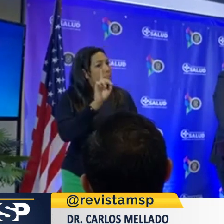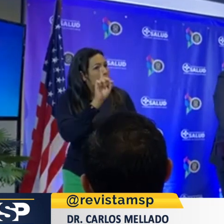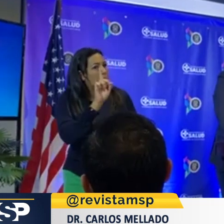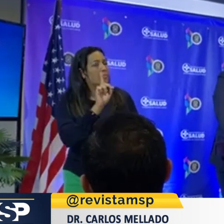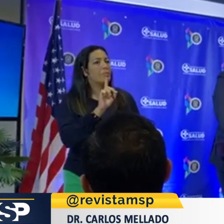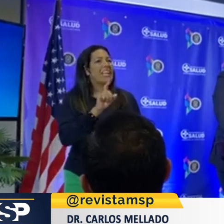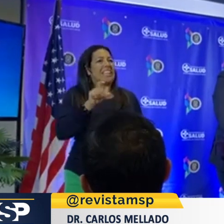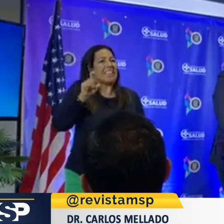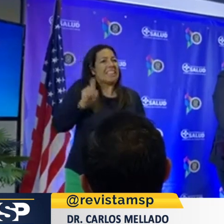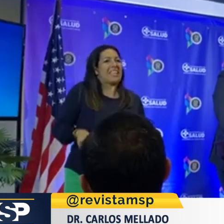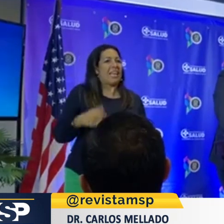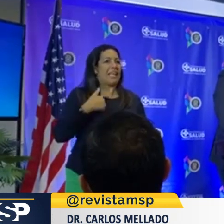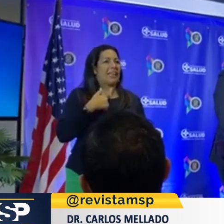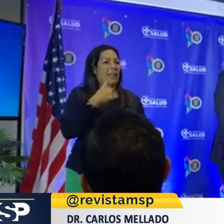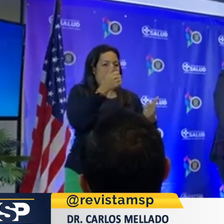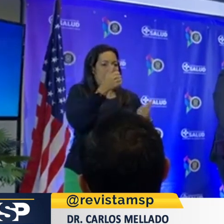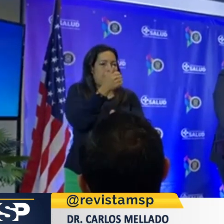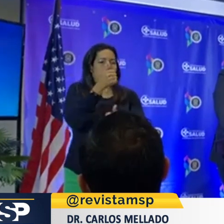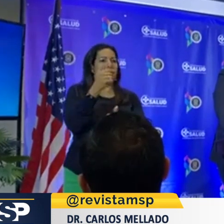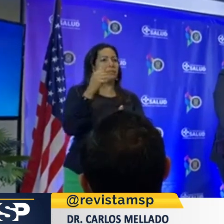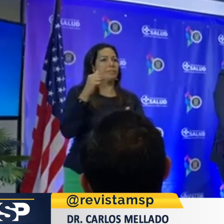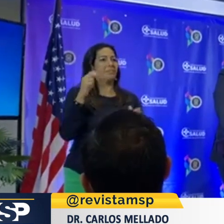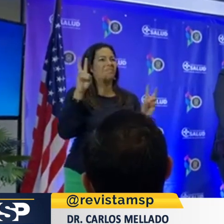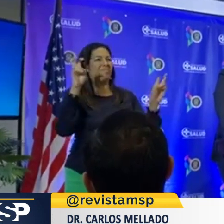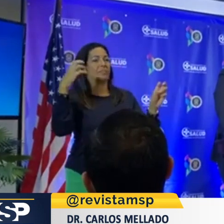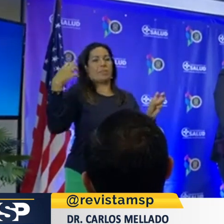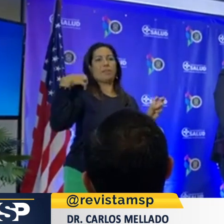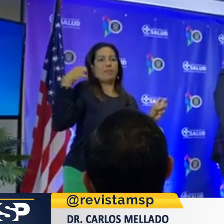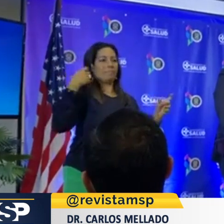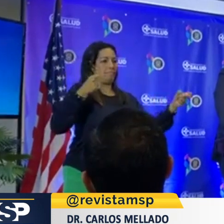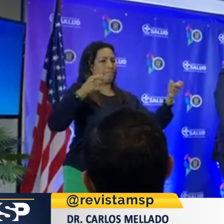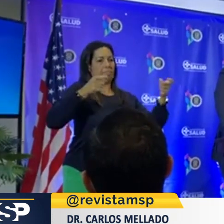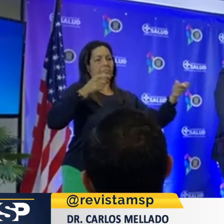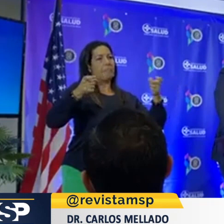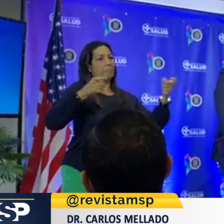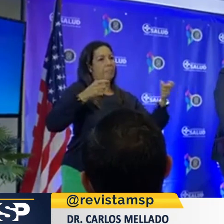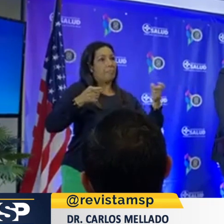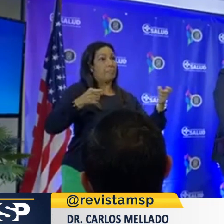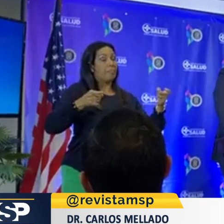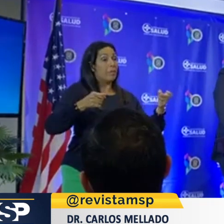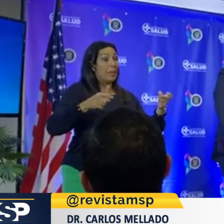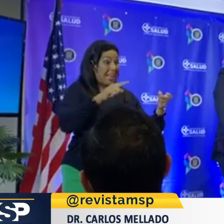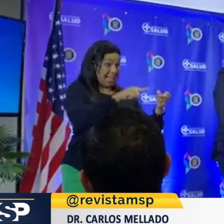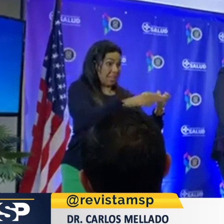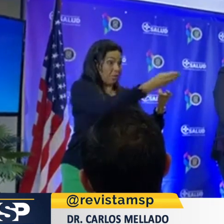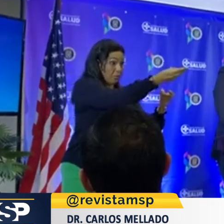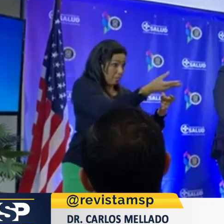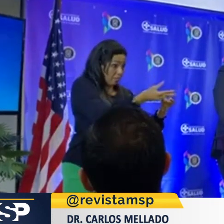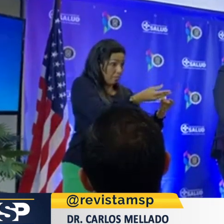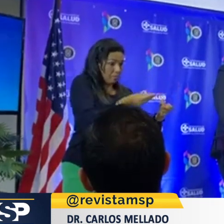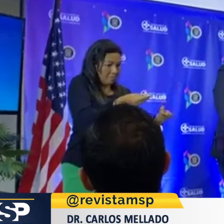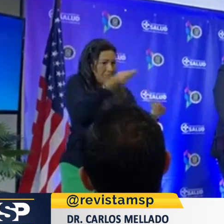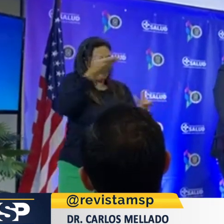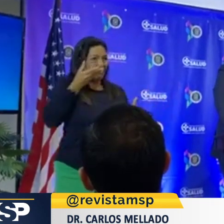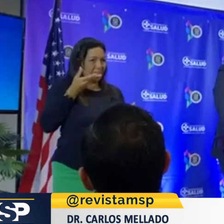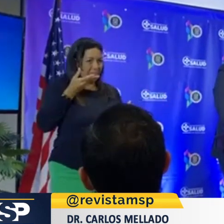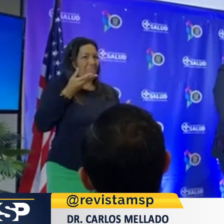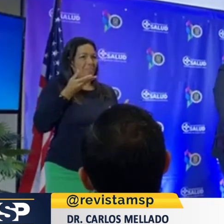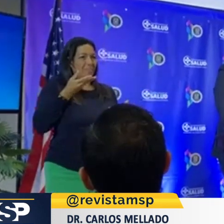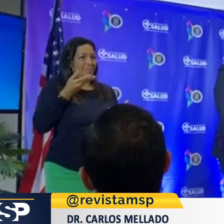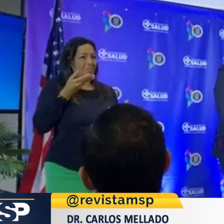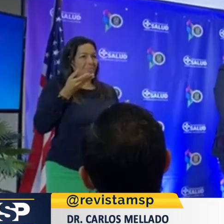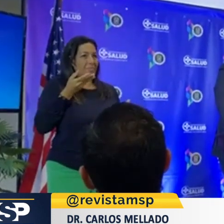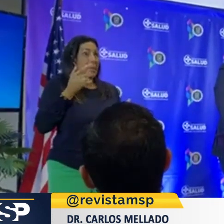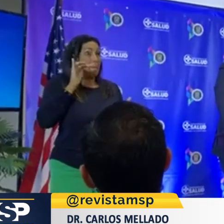estructura gerencial, una estructura que le responda al Departamento de Salud y una estructura que con los